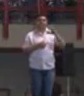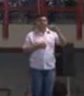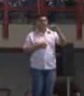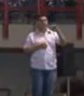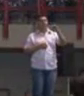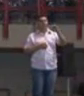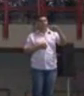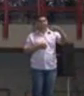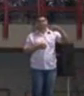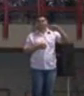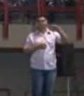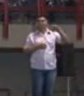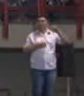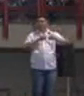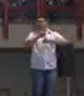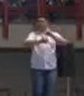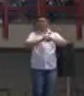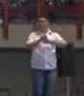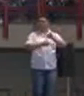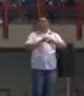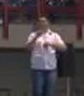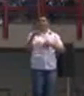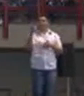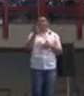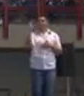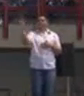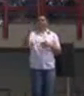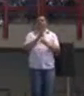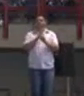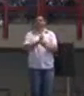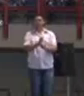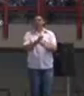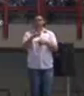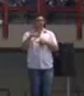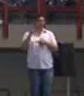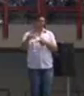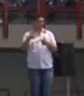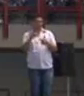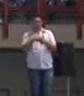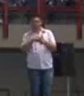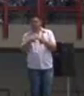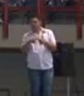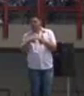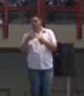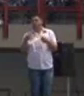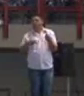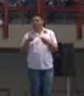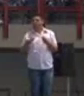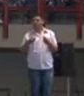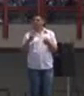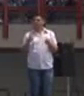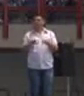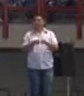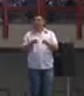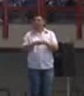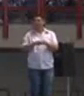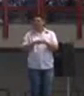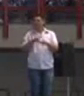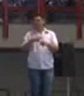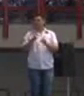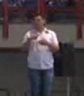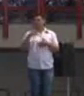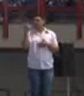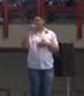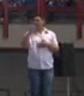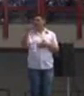razão trigonométrica. É um outro resultado que a gente obtém quando divide um lado do triângulo por outro. Só que para conseguir